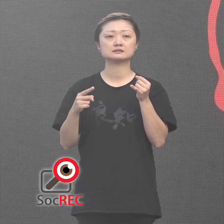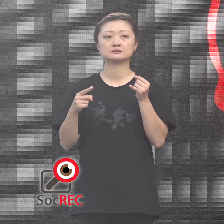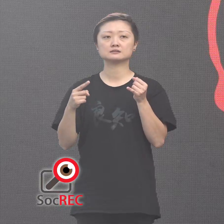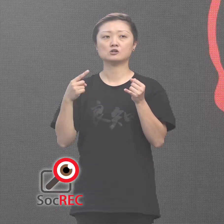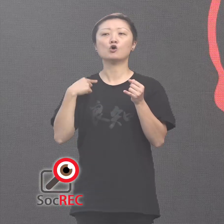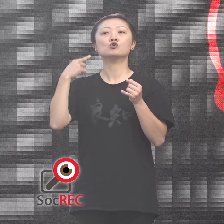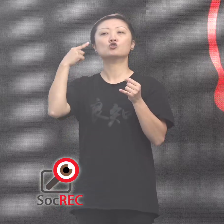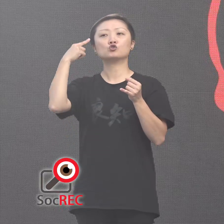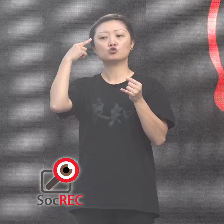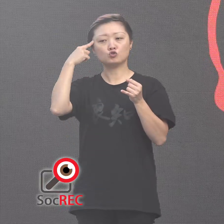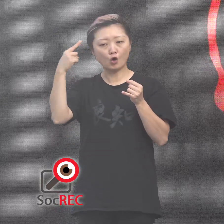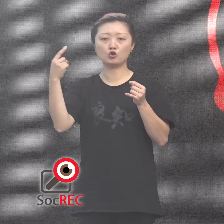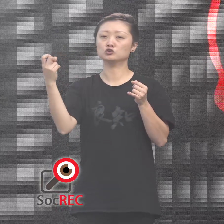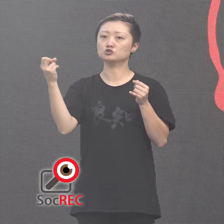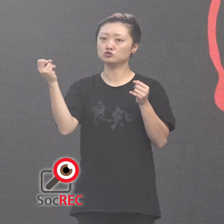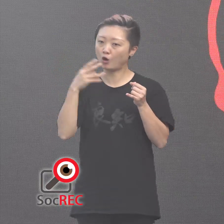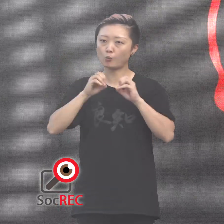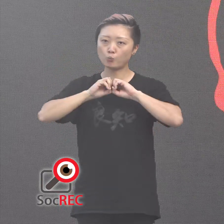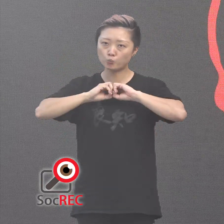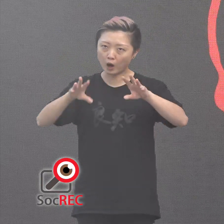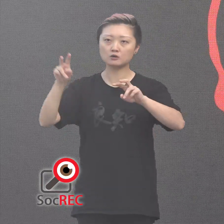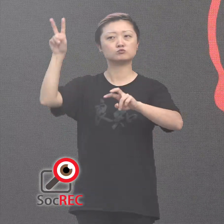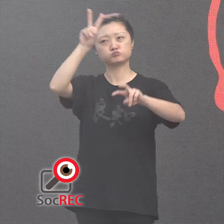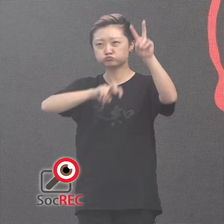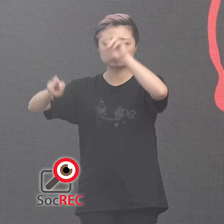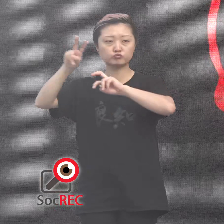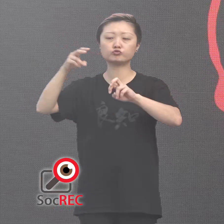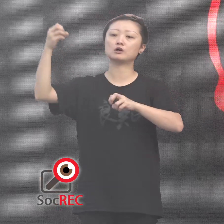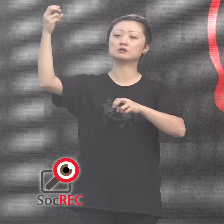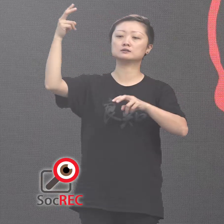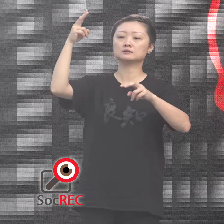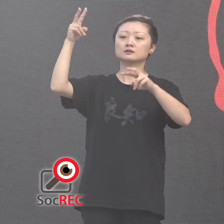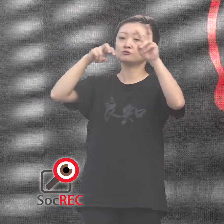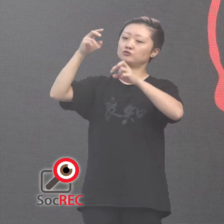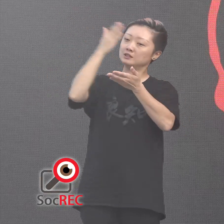我想再次高喊，光复香港，